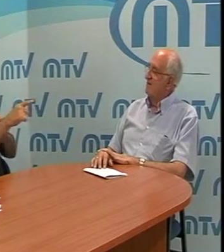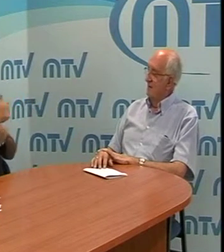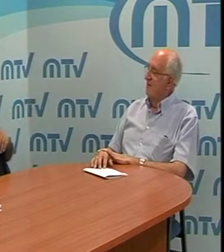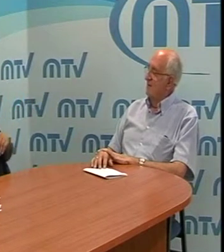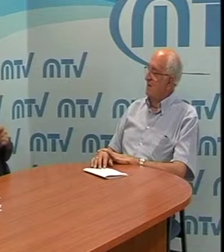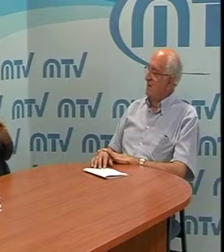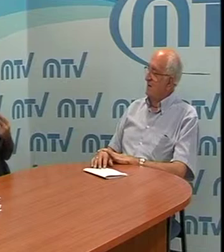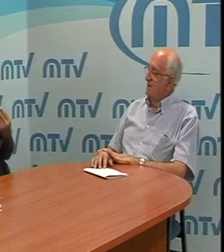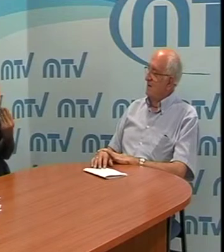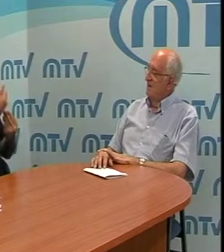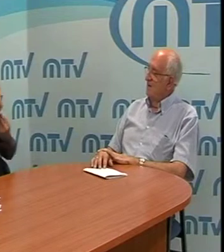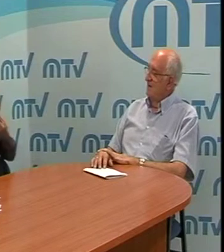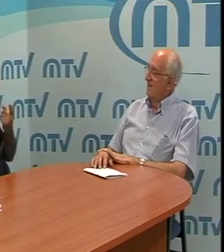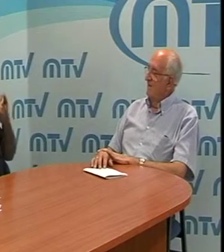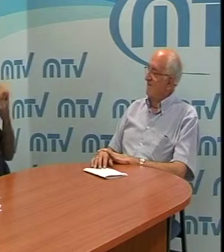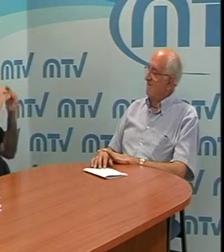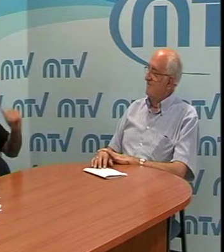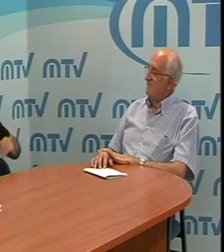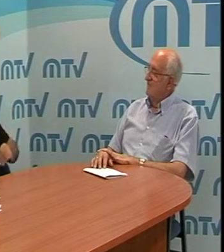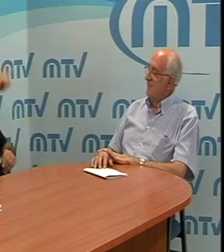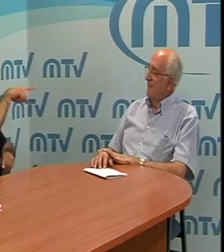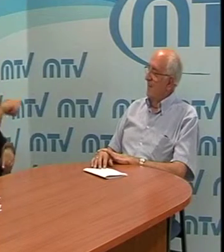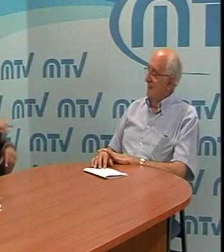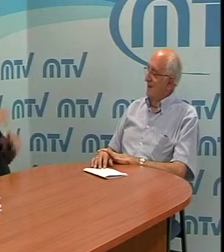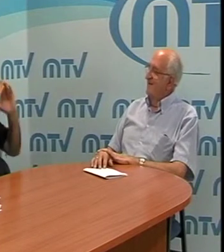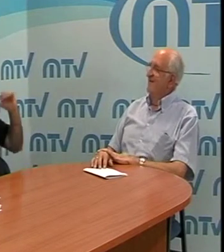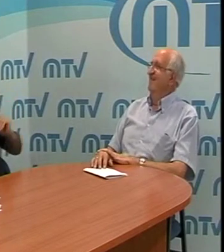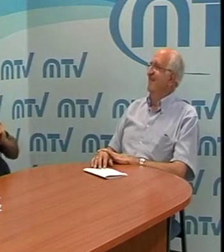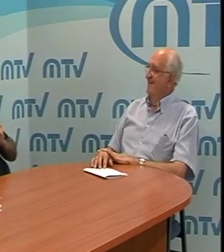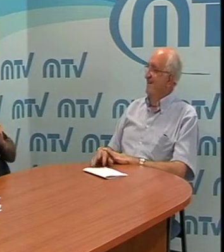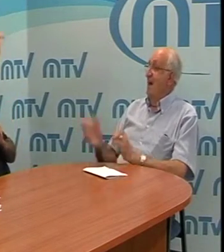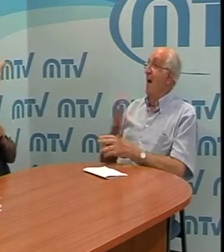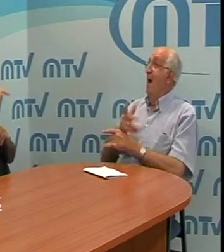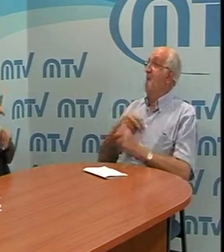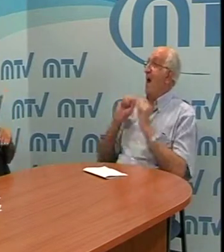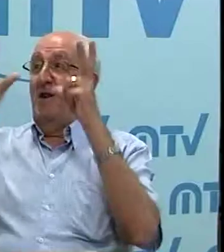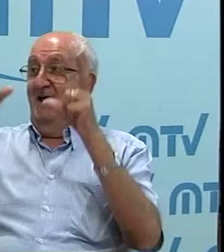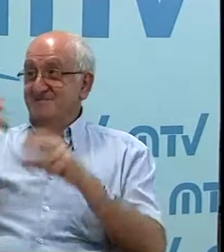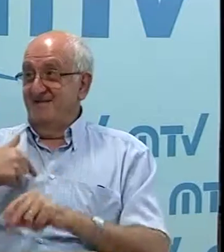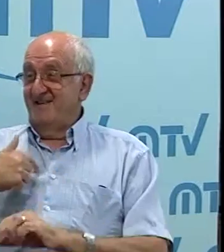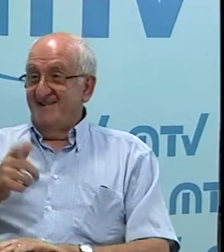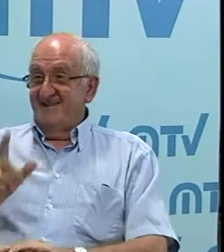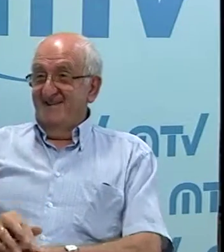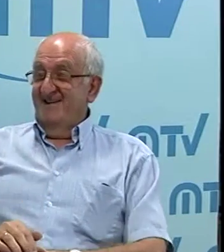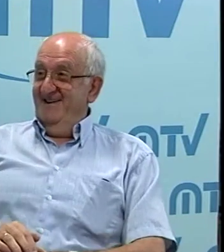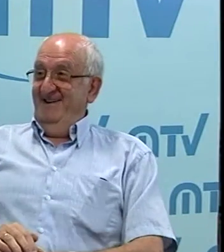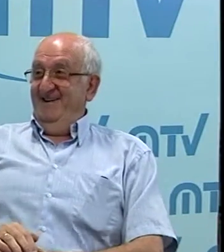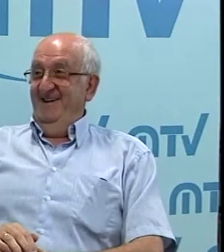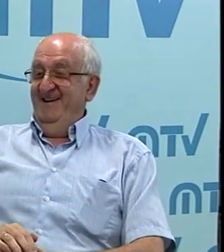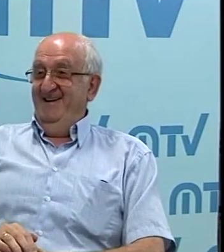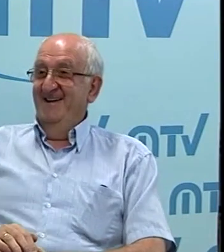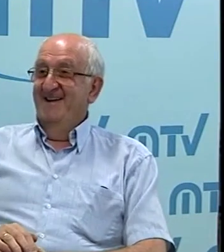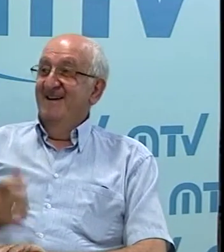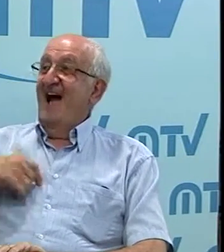gustado muchísimo tener su altura, tener la cualidad de su altura, porque cuando venían los centros al